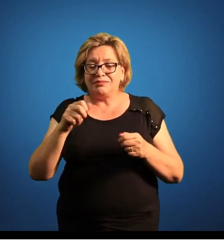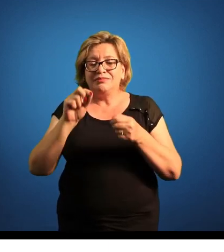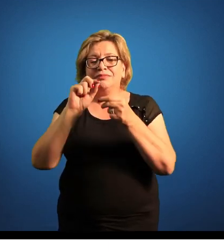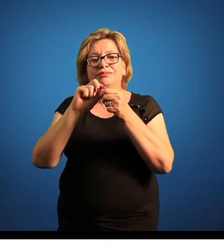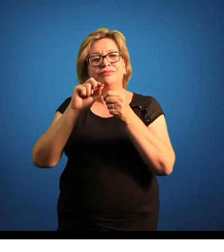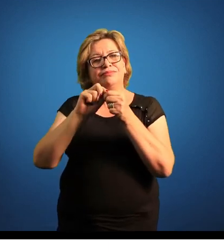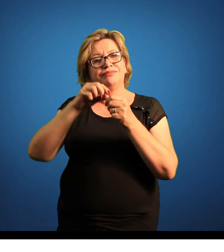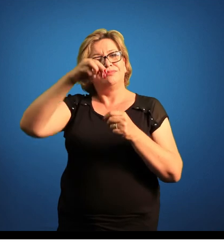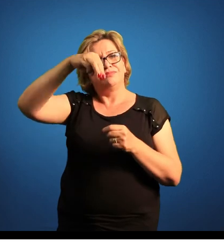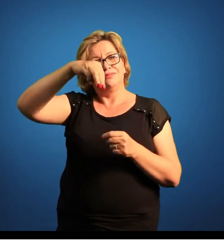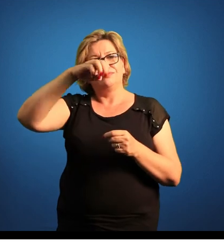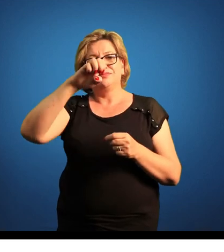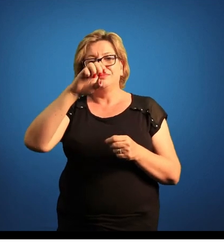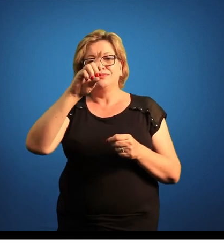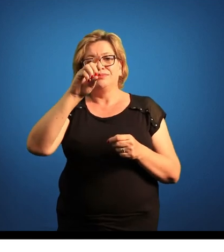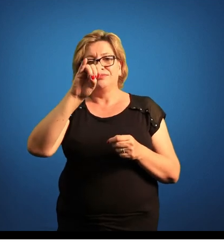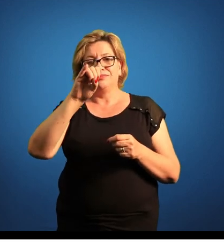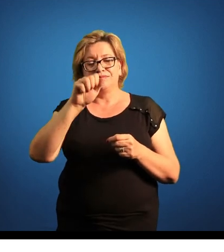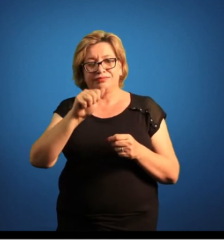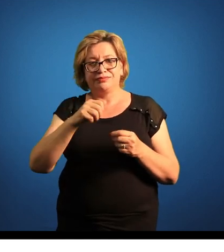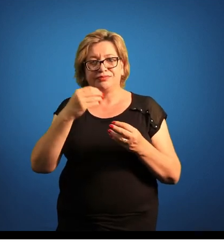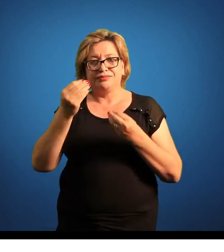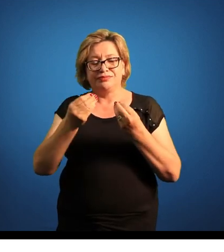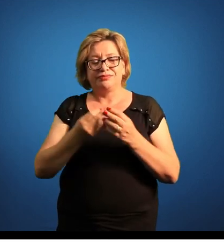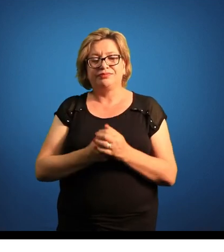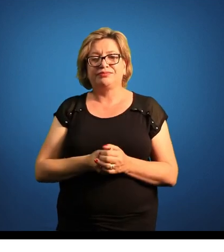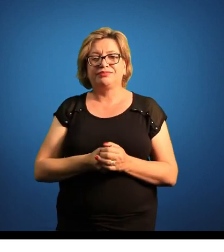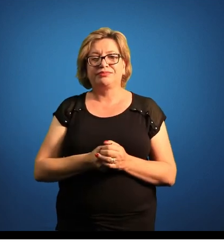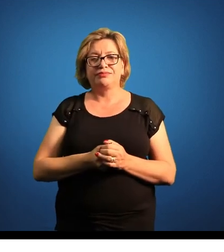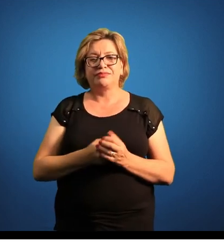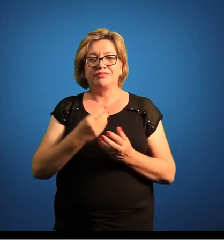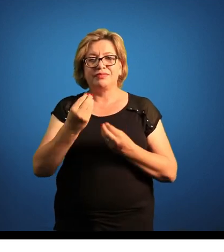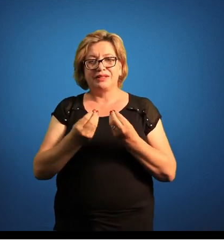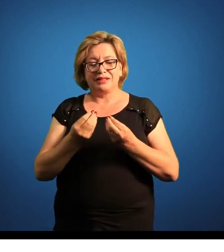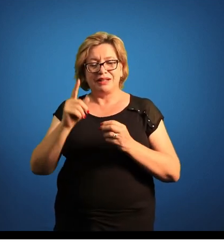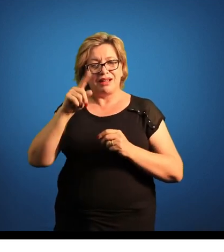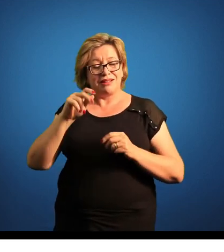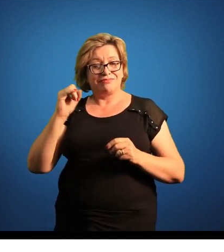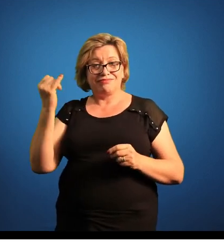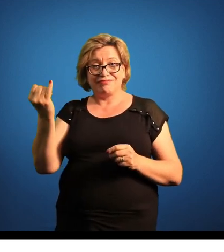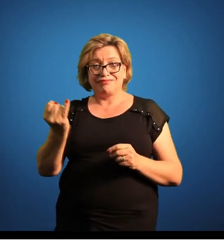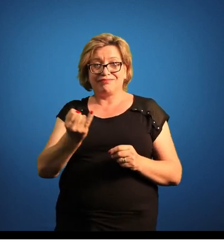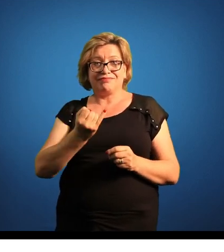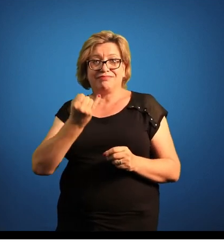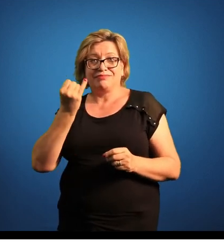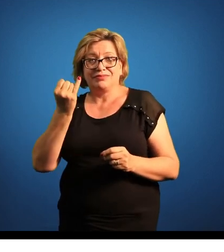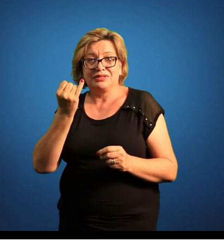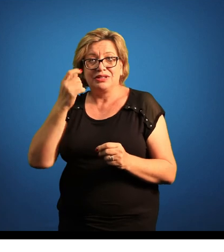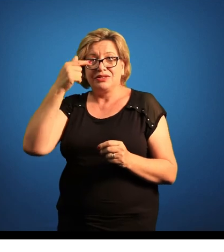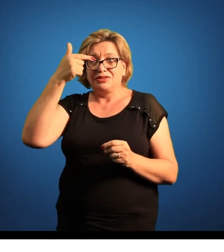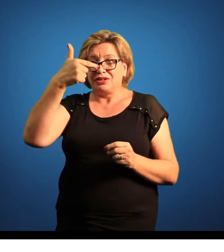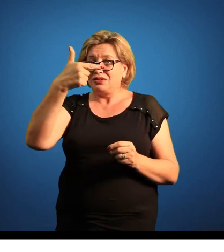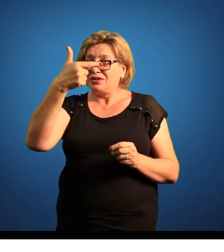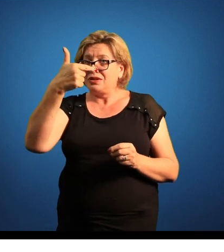a média entre os dois. Então, aqui surge até uma situação interessante, que você vai pegar